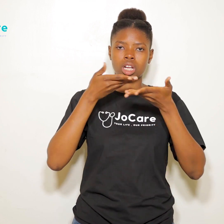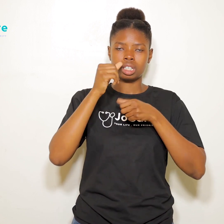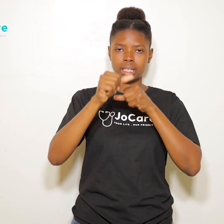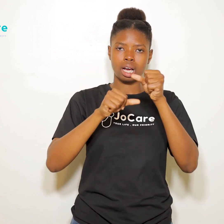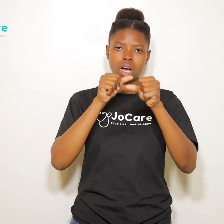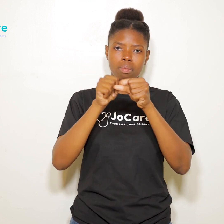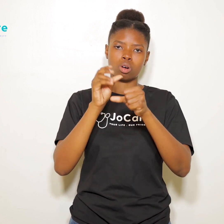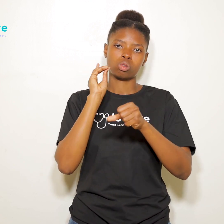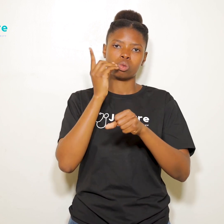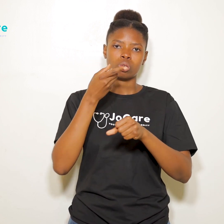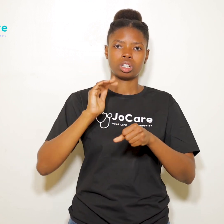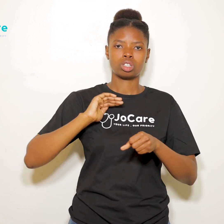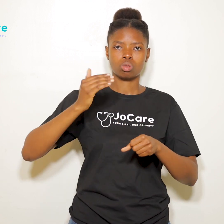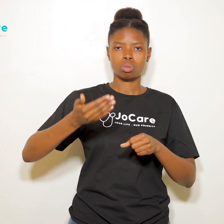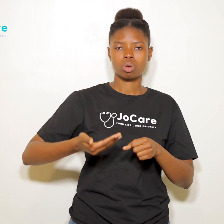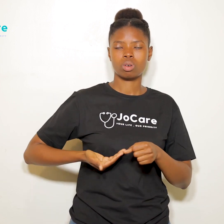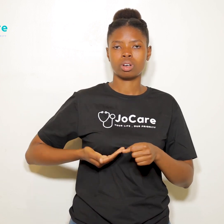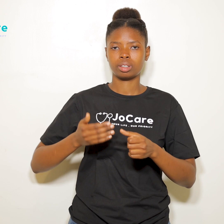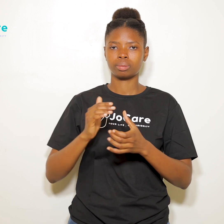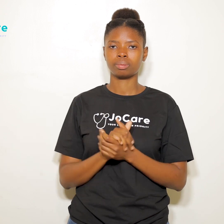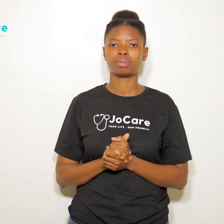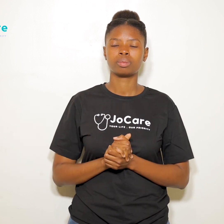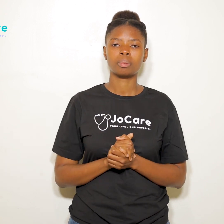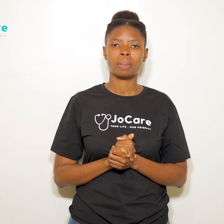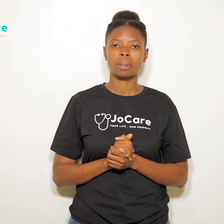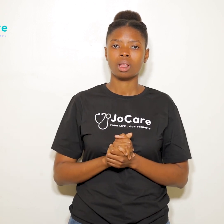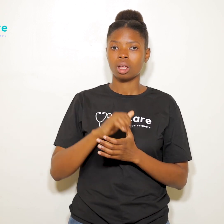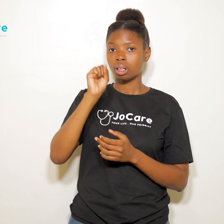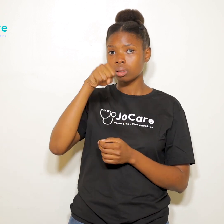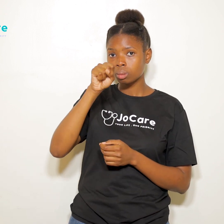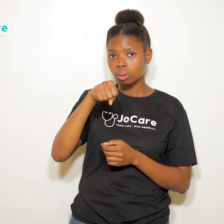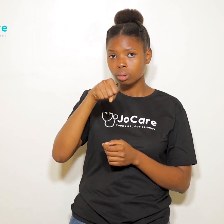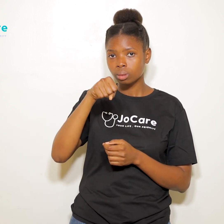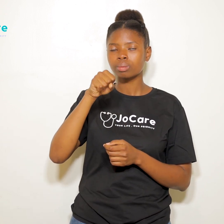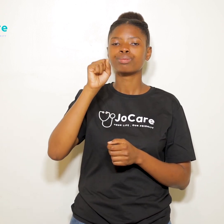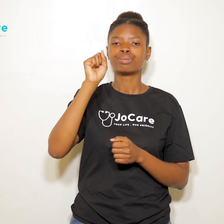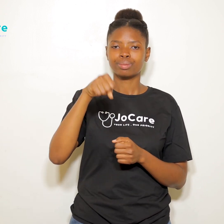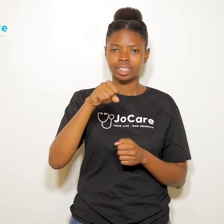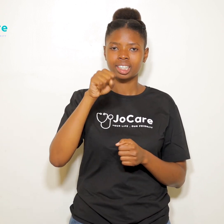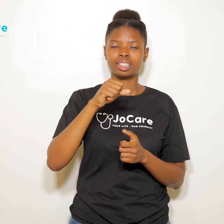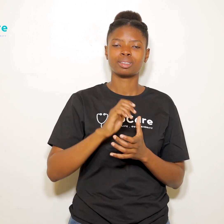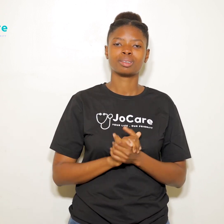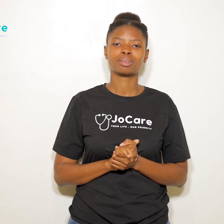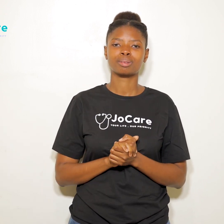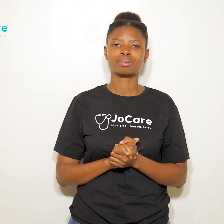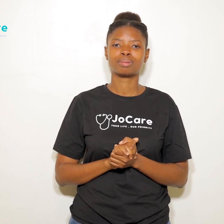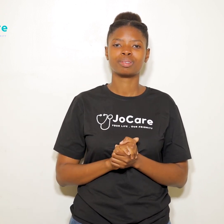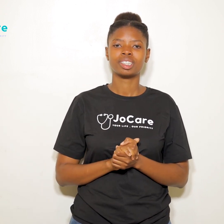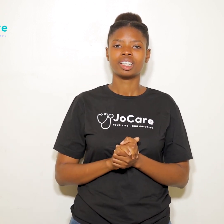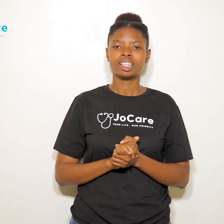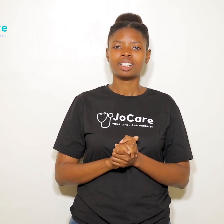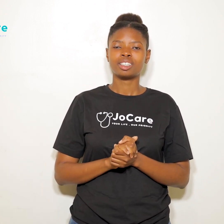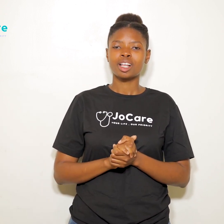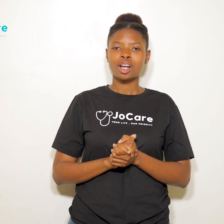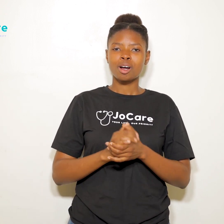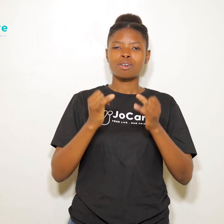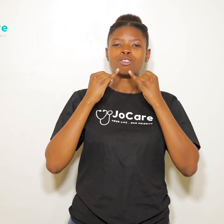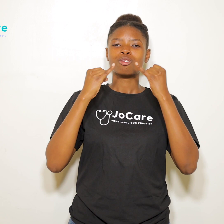n'ukwezi k'umugore. Yego. Sibyo? Nibyo. So, tubwire muri